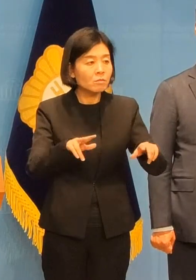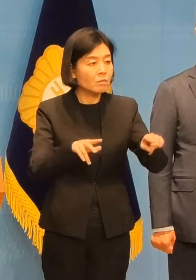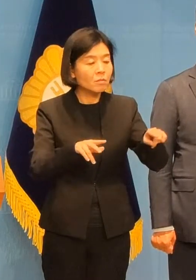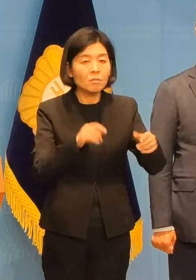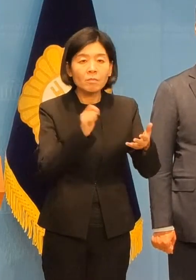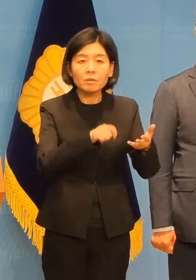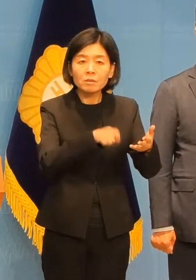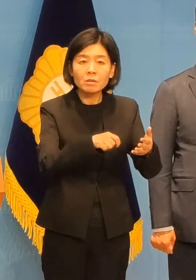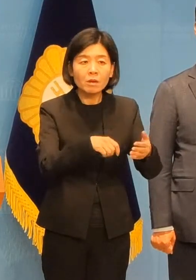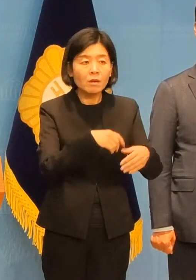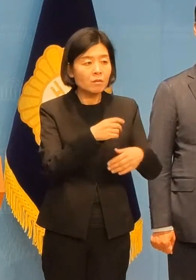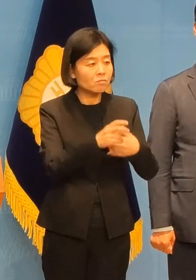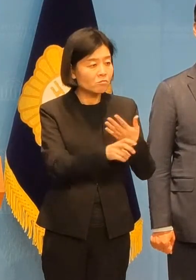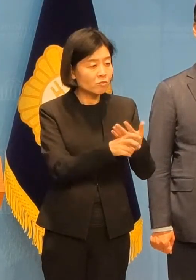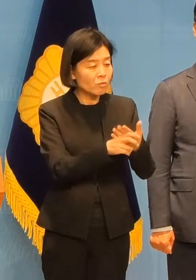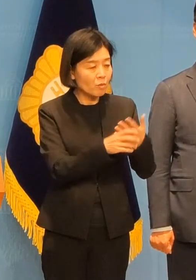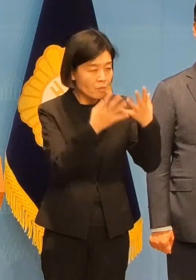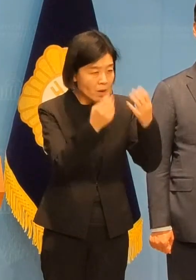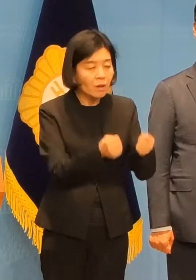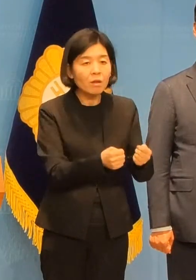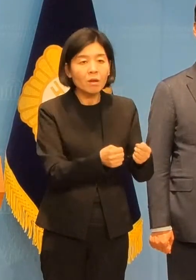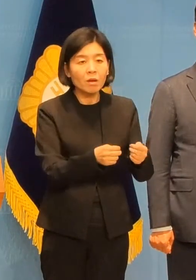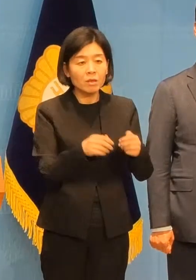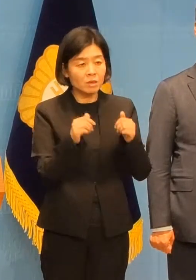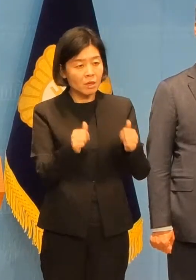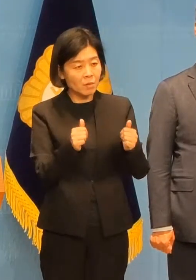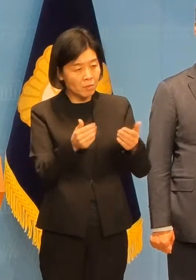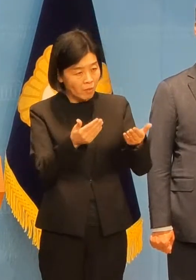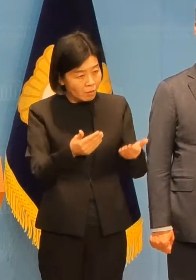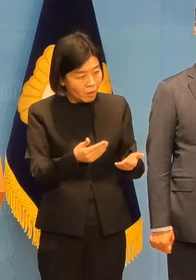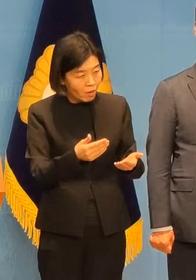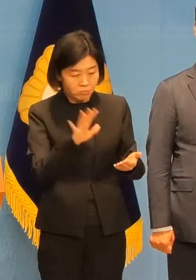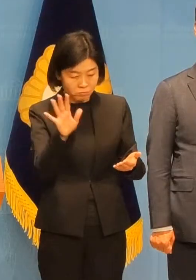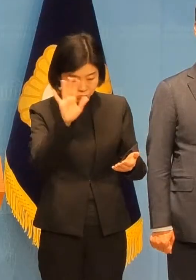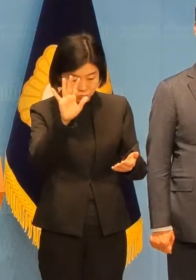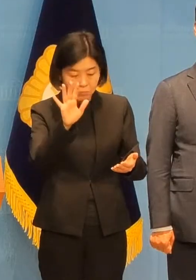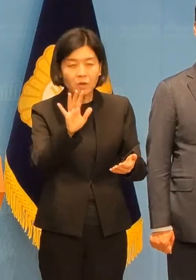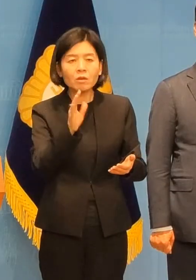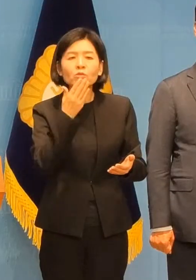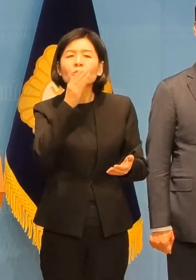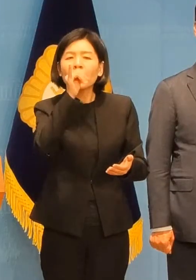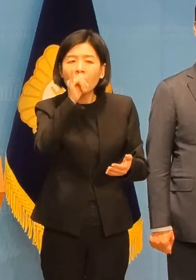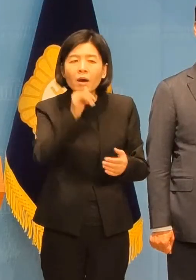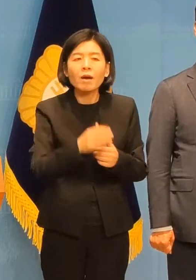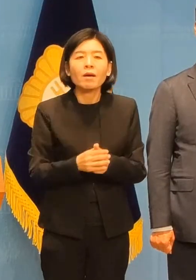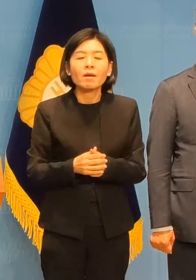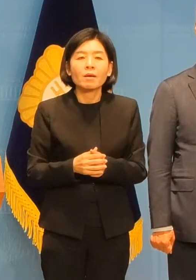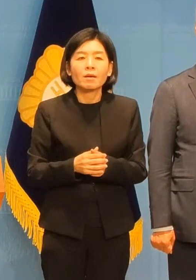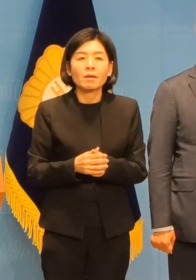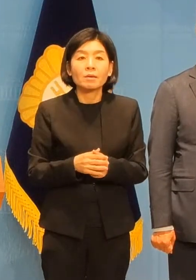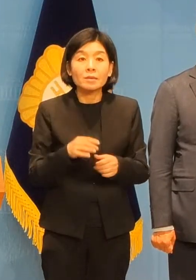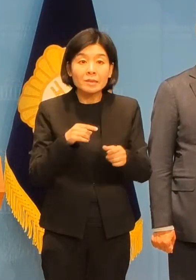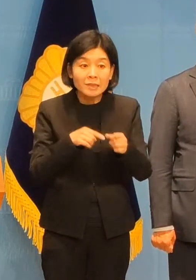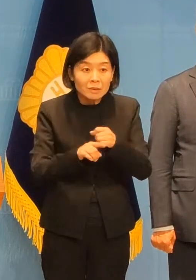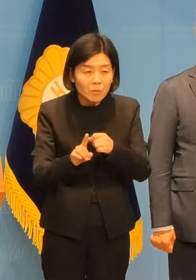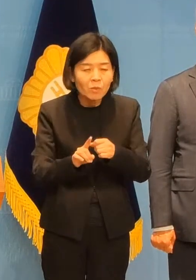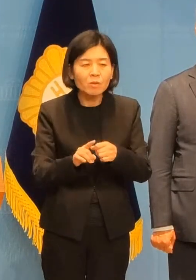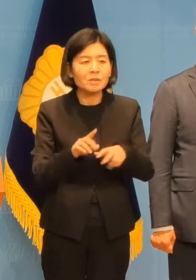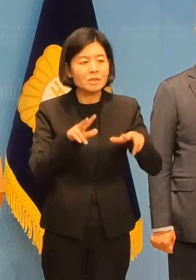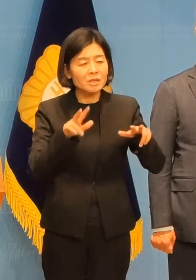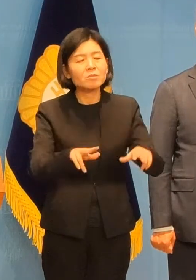재판을 받고 수사를 받을 이유가 없다고 할 것입니다. 그런 것 자체가